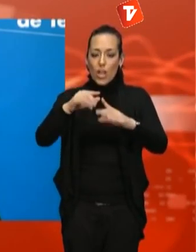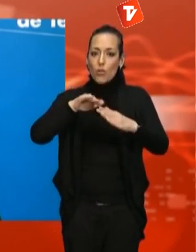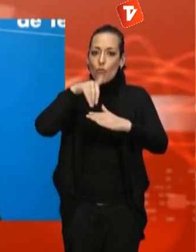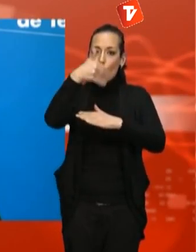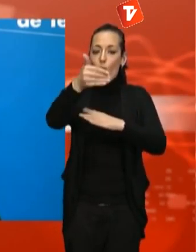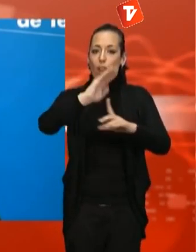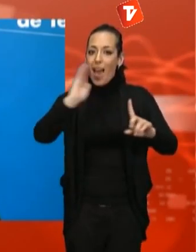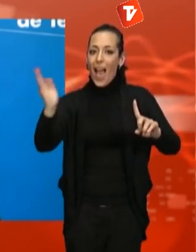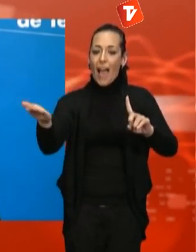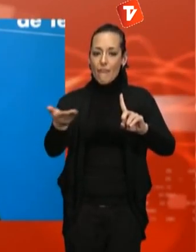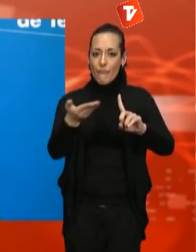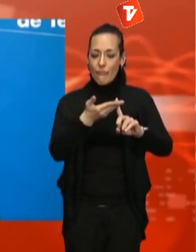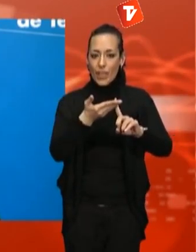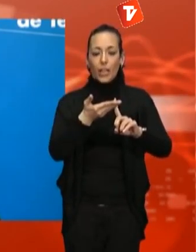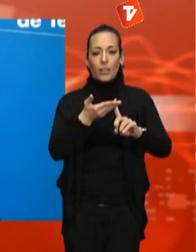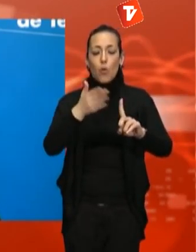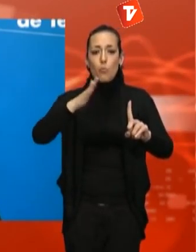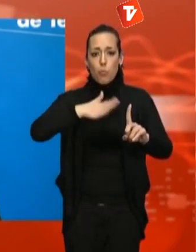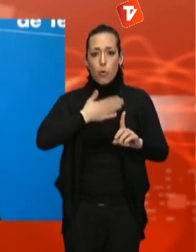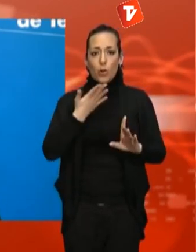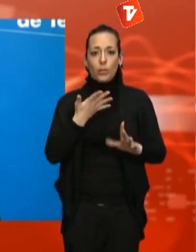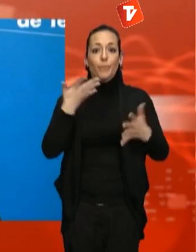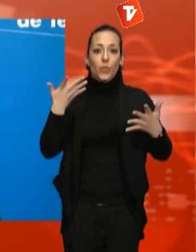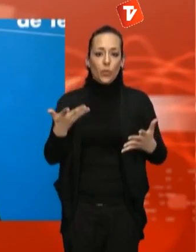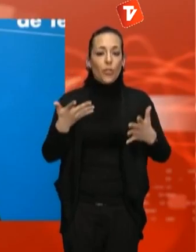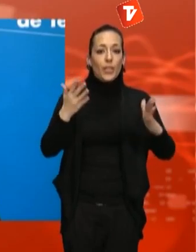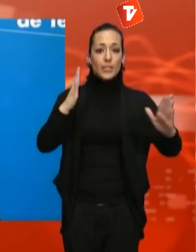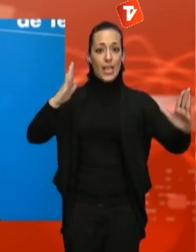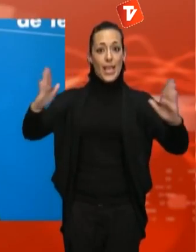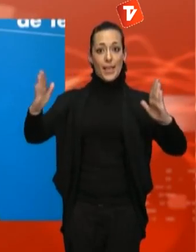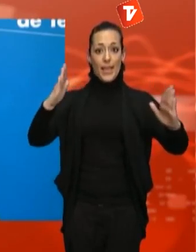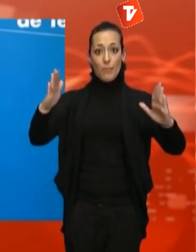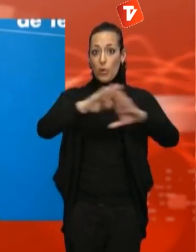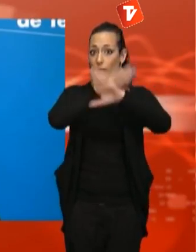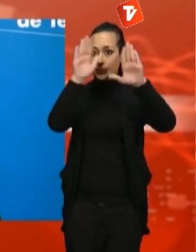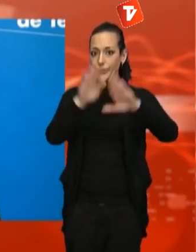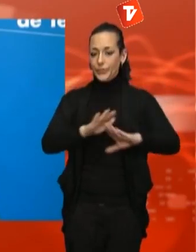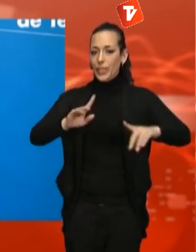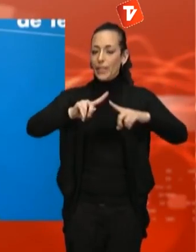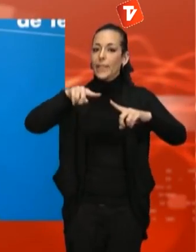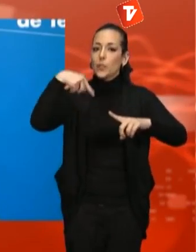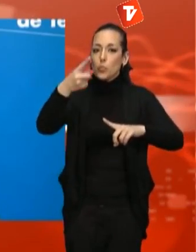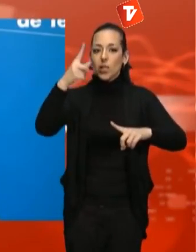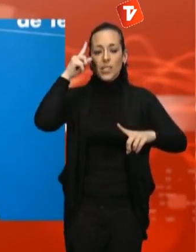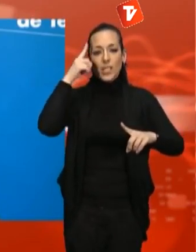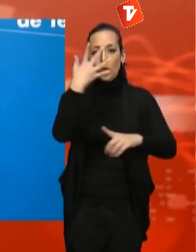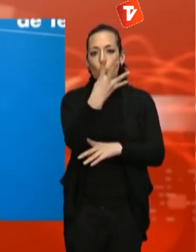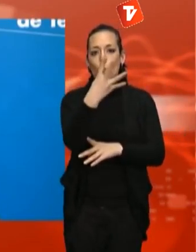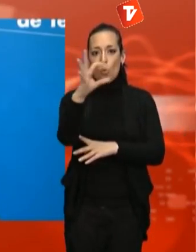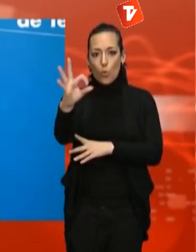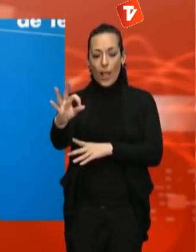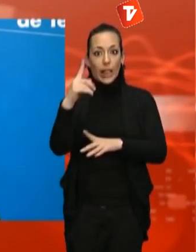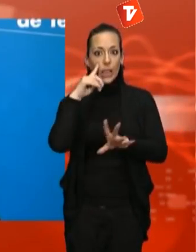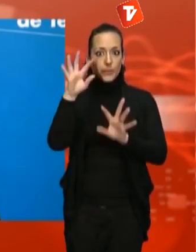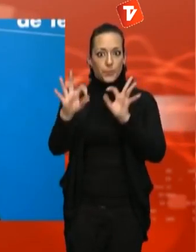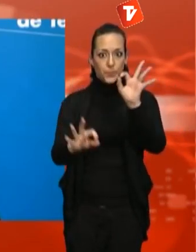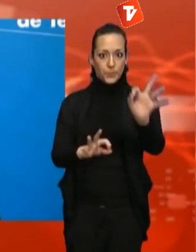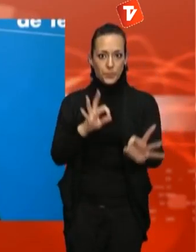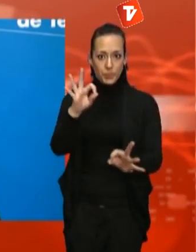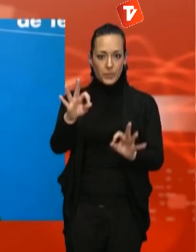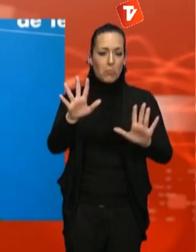'emissió vam estar en quarantena. Psicològicament, durant el procés, vam tenir els i baixos, però en general, quan vam sortir, tots